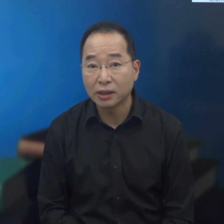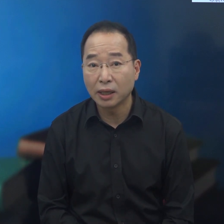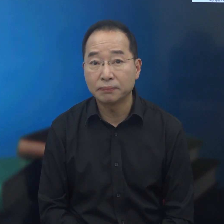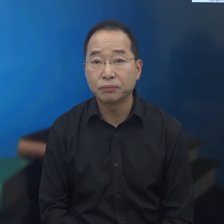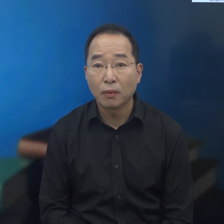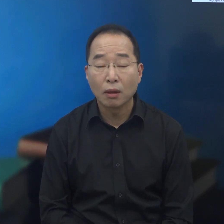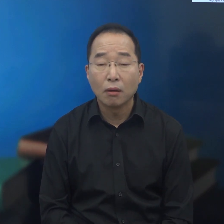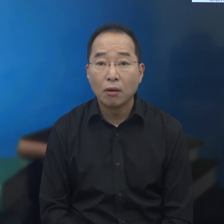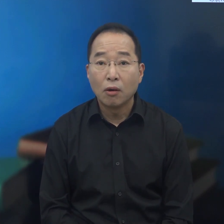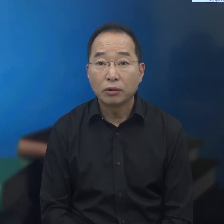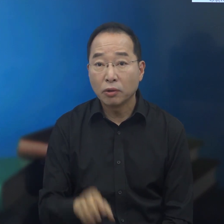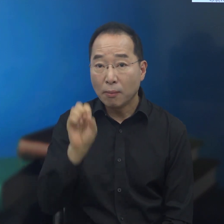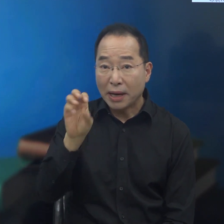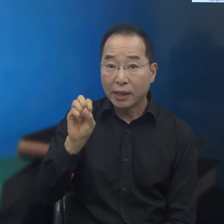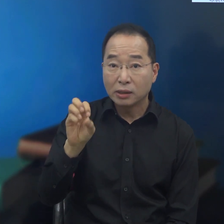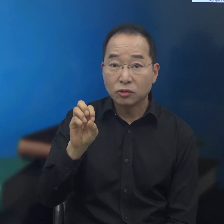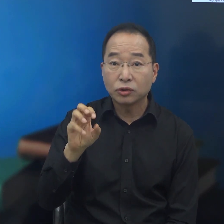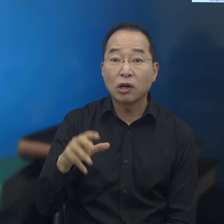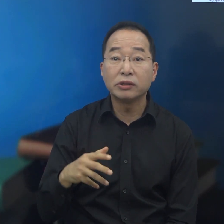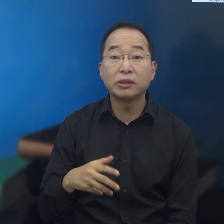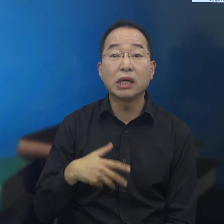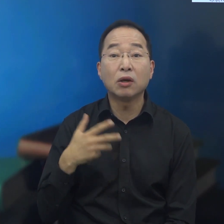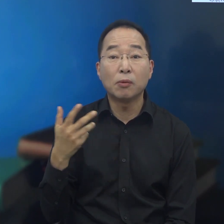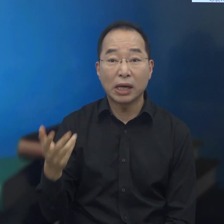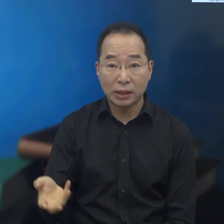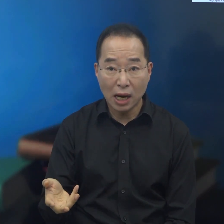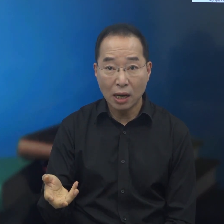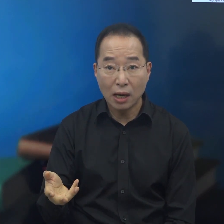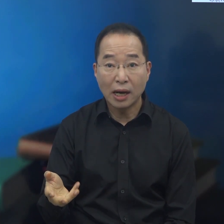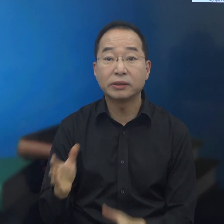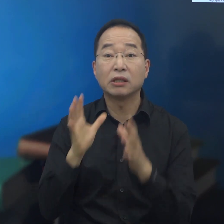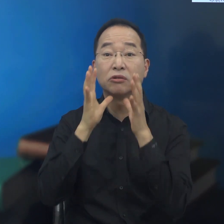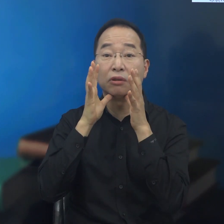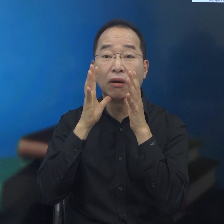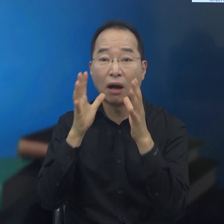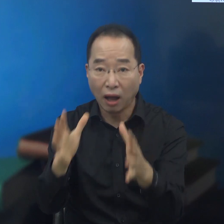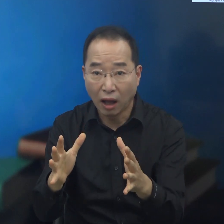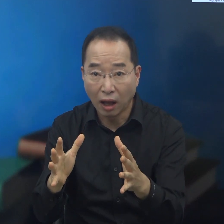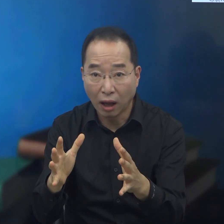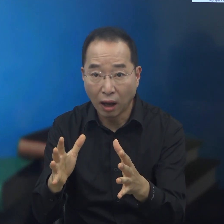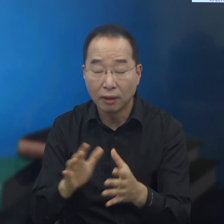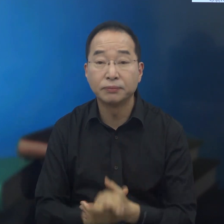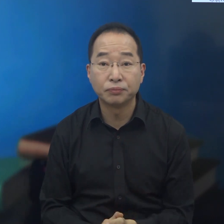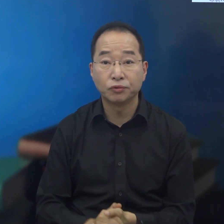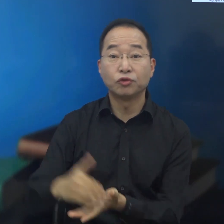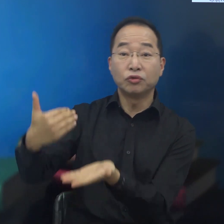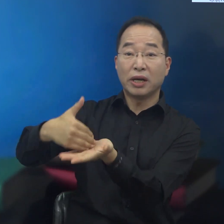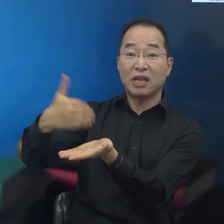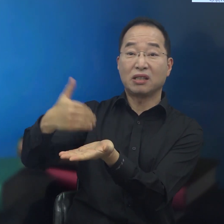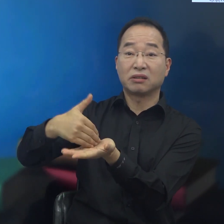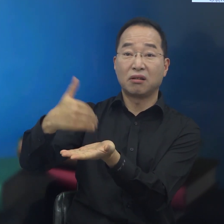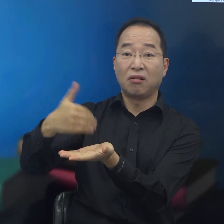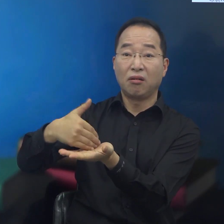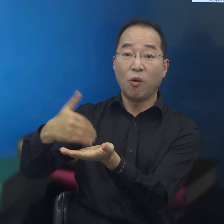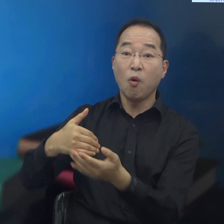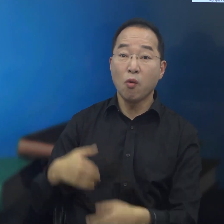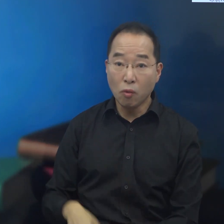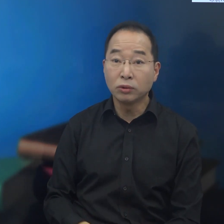아니라 어떤 거 말해가지고 설득에 넘어가다 할 때도 누군가 얘기했어. 그게